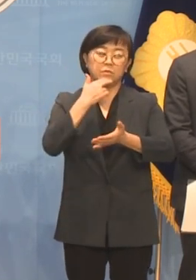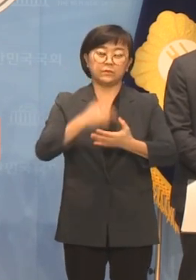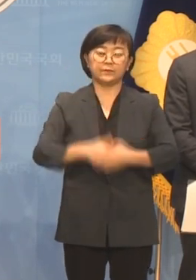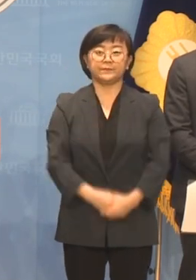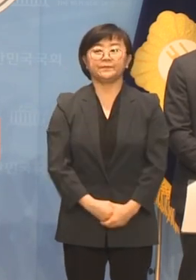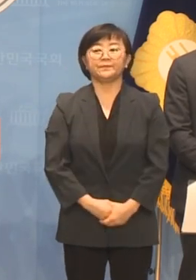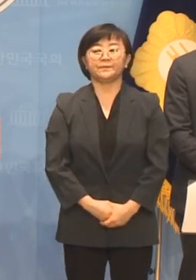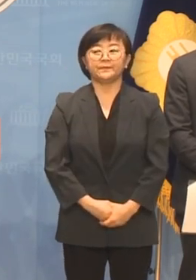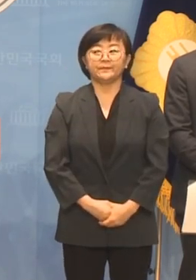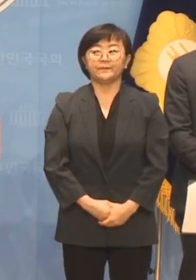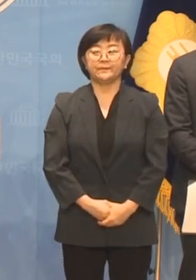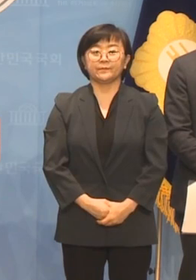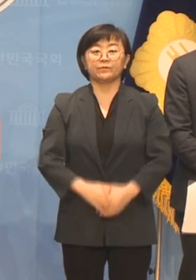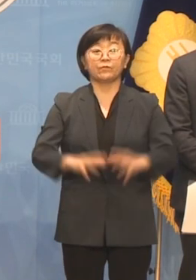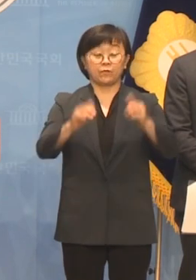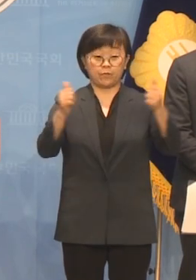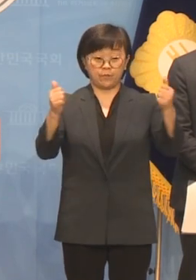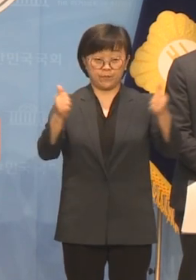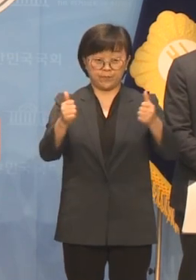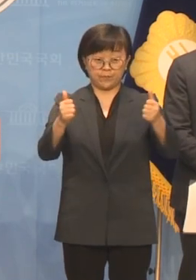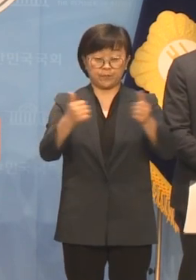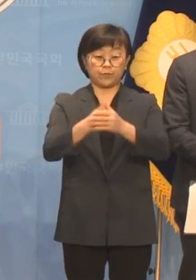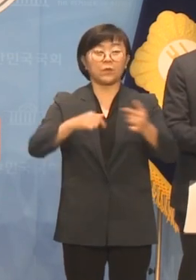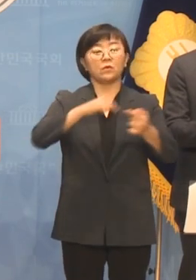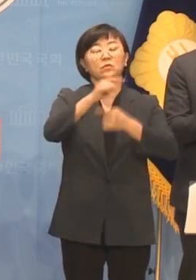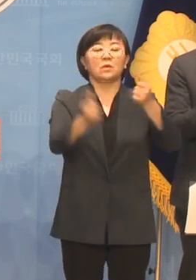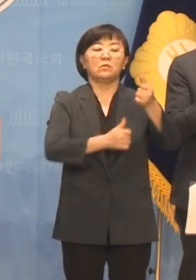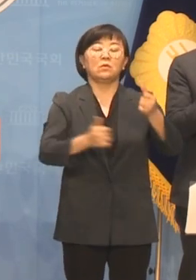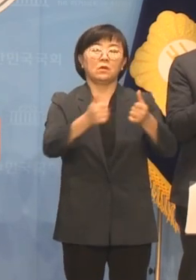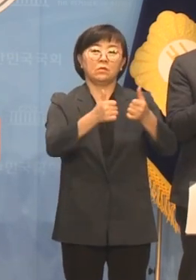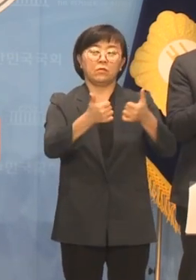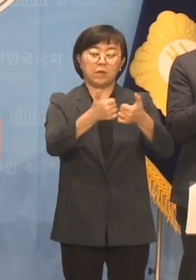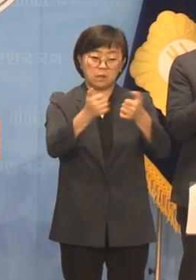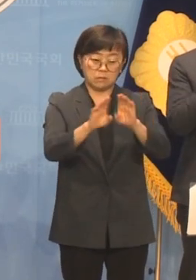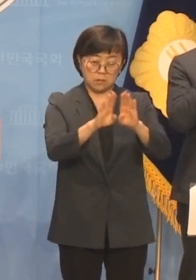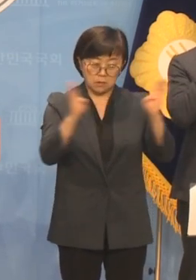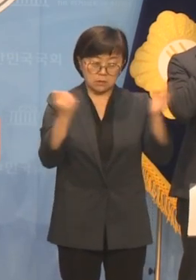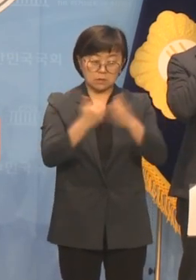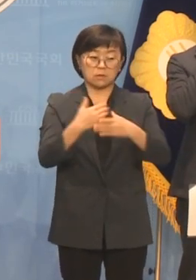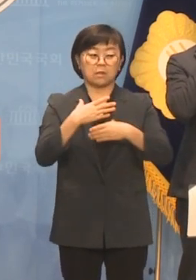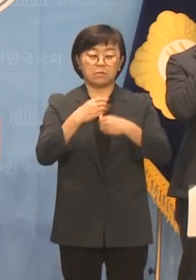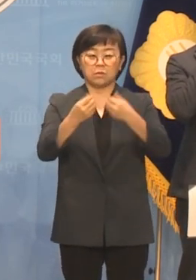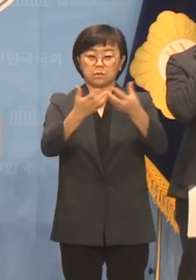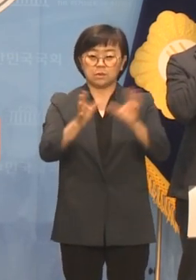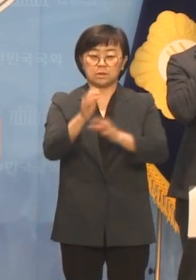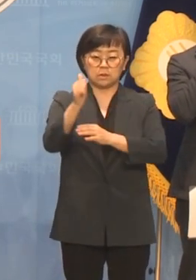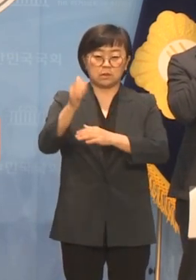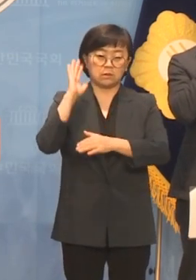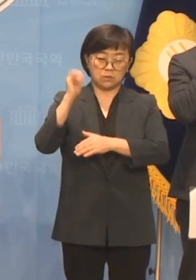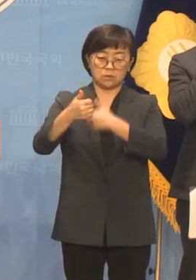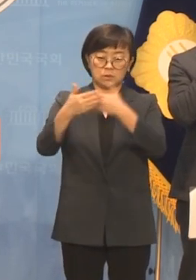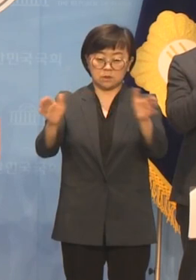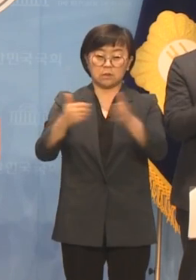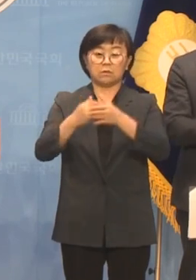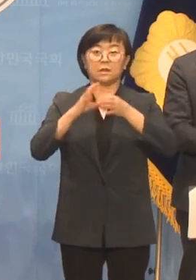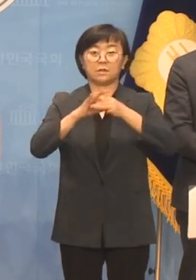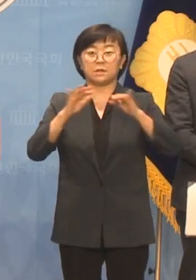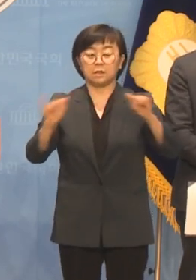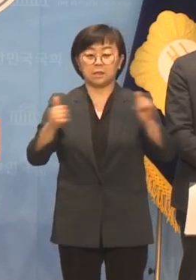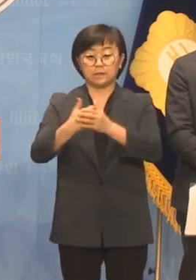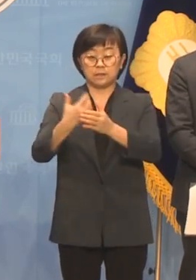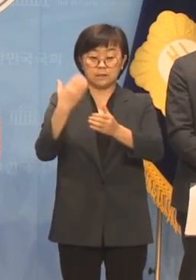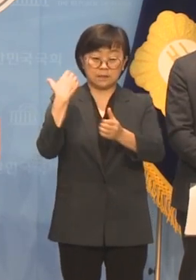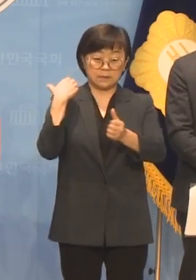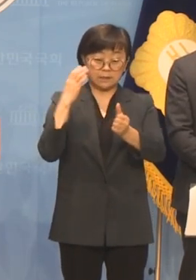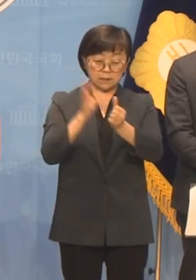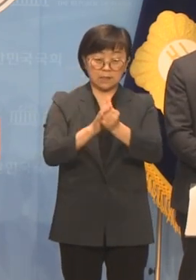있습니다. 국회는 운영위원회를 열어서 안보실장을 비롯한 대통령실의 관계자에게